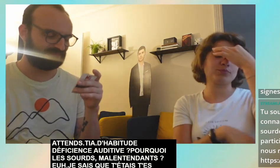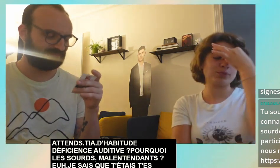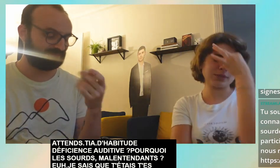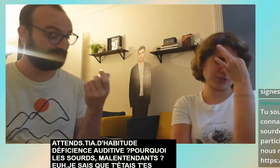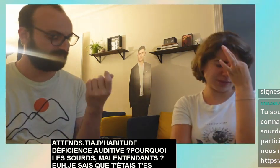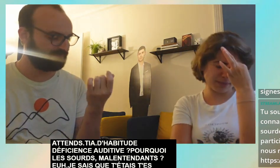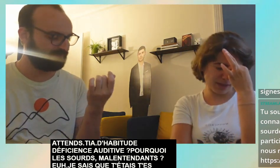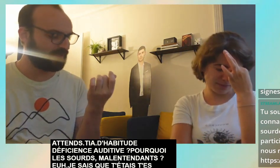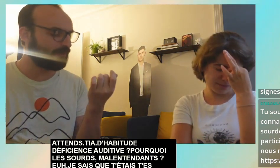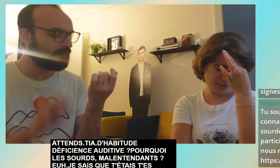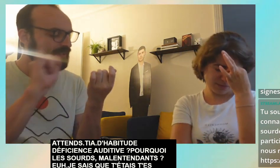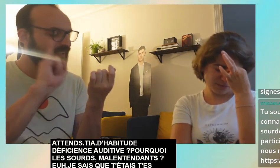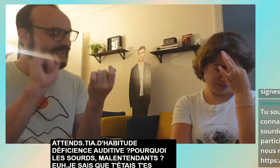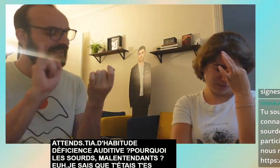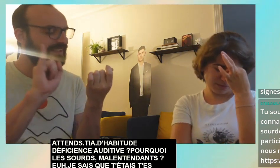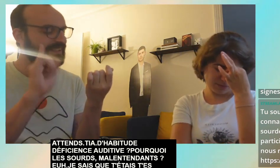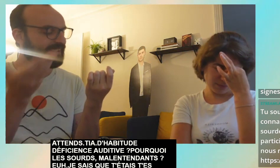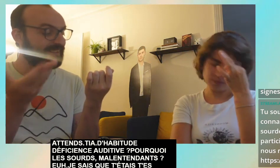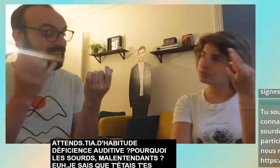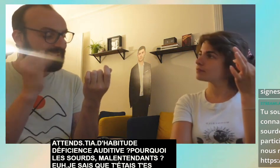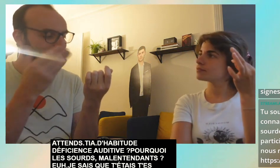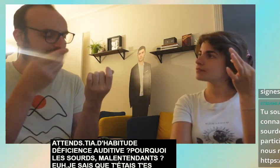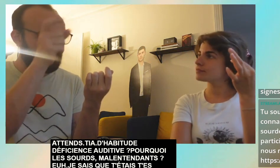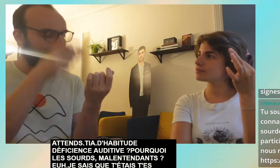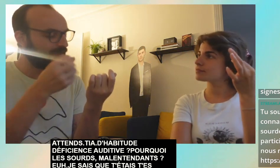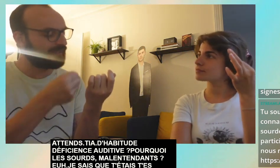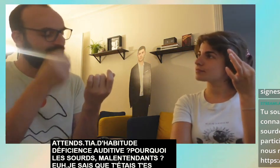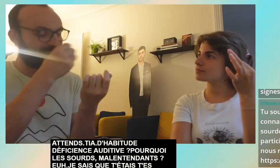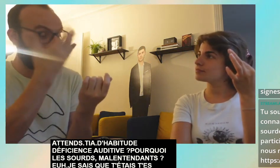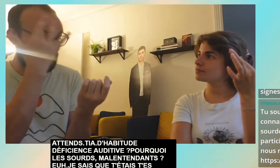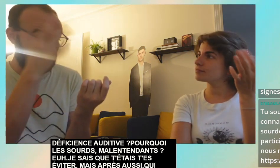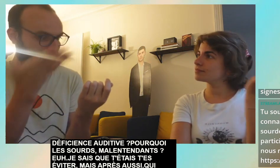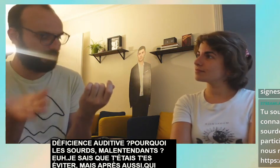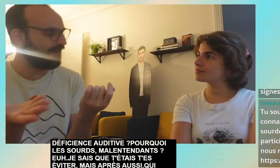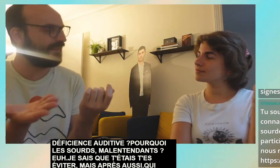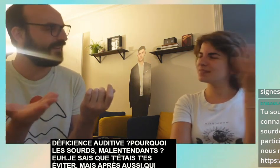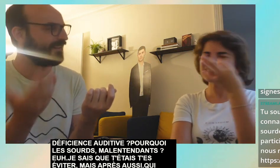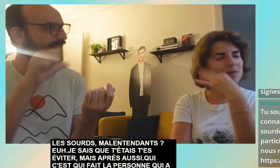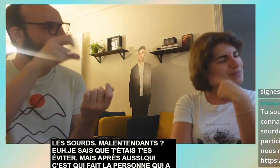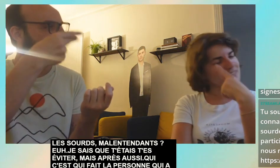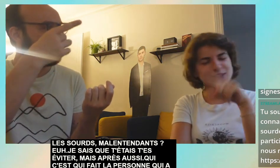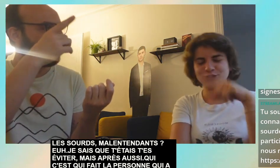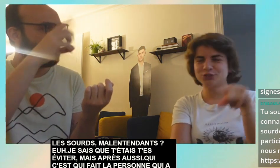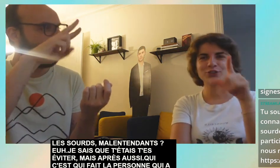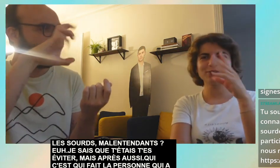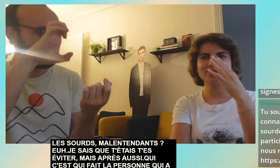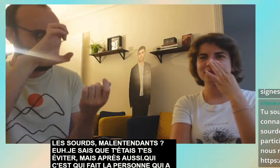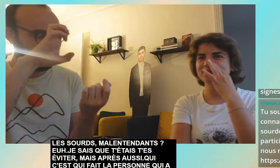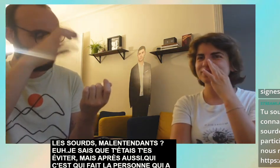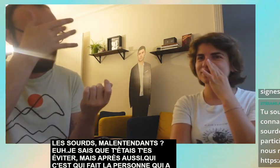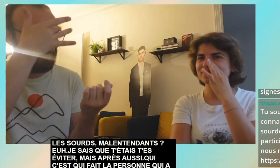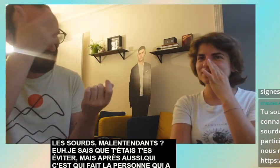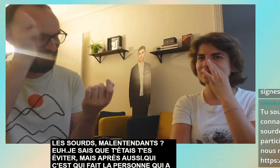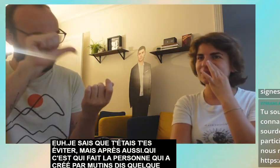oui, je sais pas. Et surtout, en plus, enfin, la personne qui a créé, je ne connais pas. Mais t'as me dit quelque chose. André